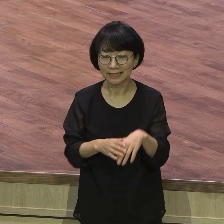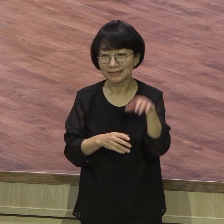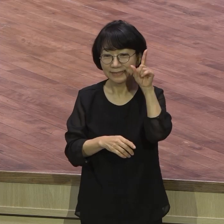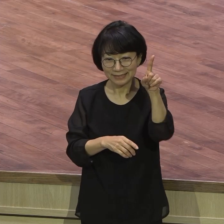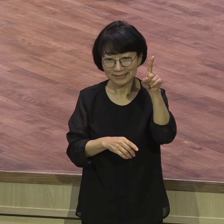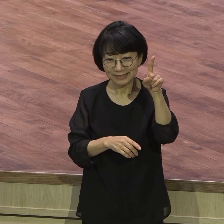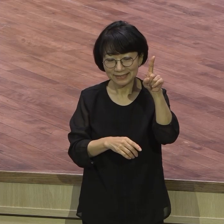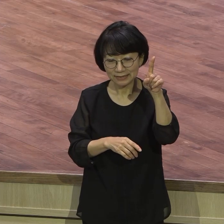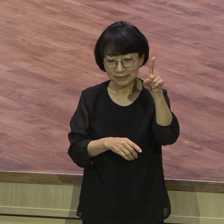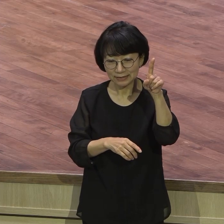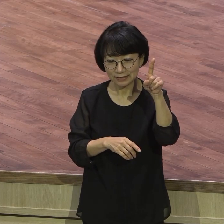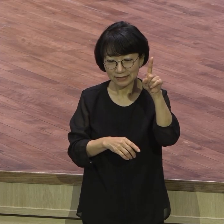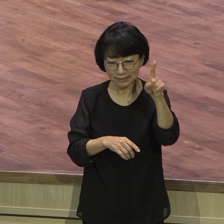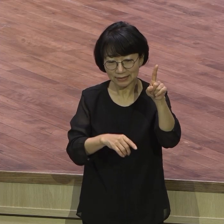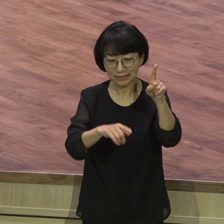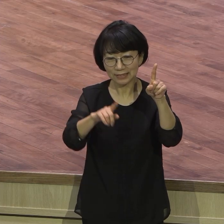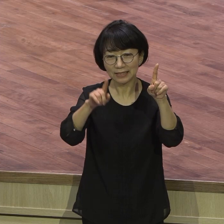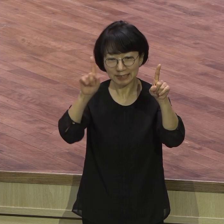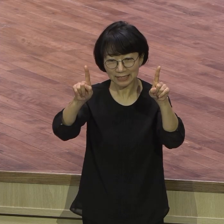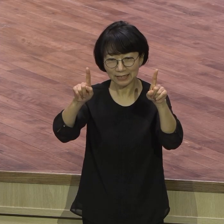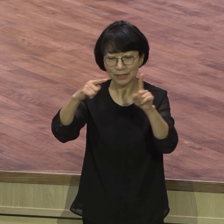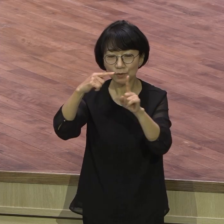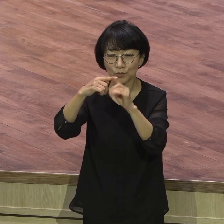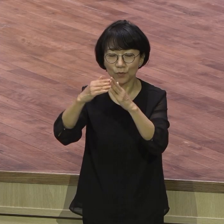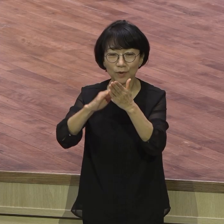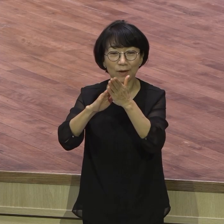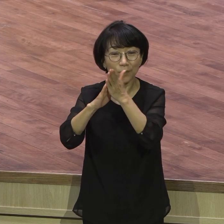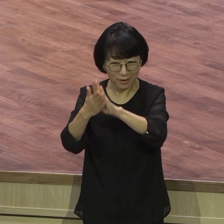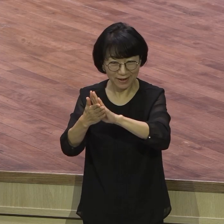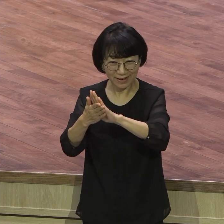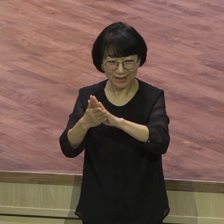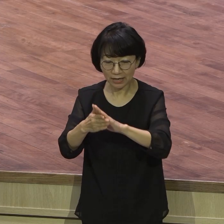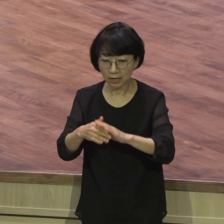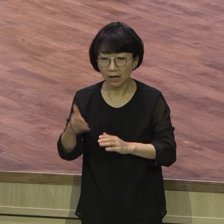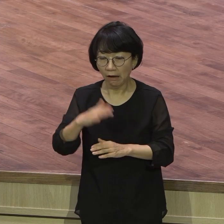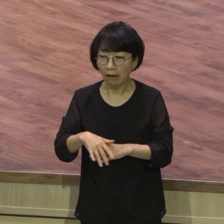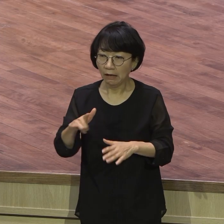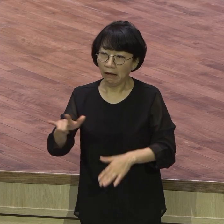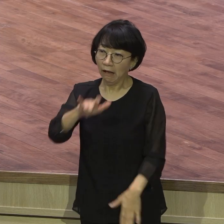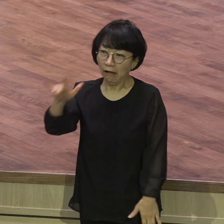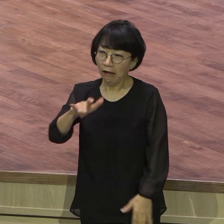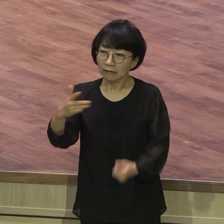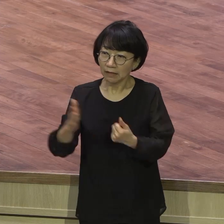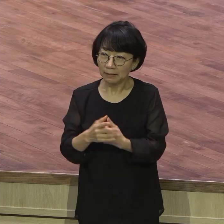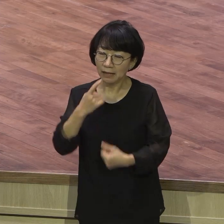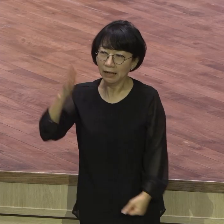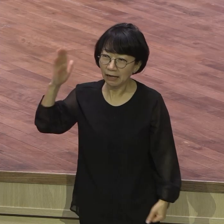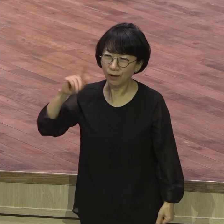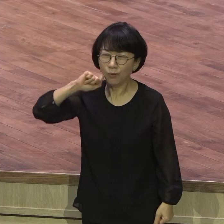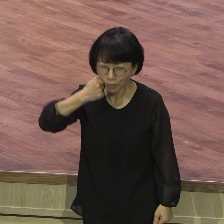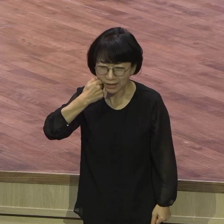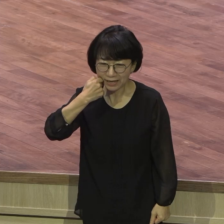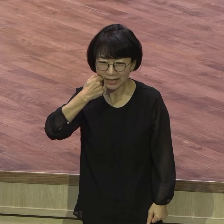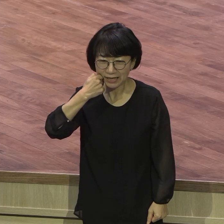교회와 운동을 이 코로나19 때문에 제대로 강조를 못하고 있는데